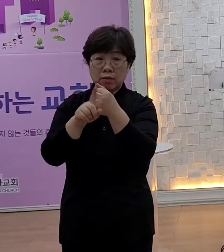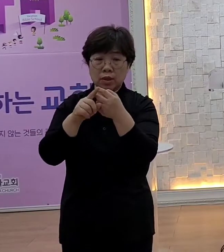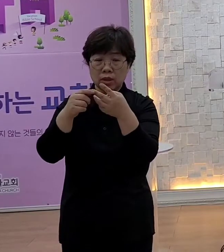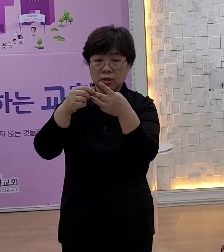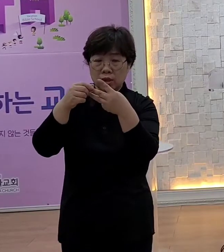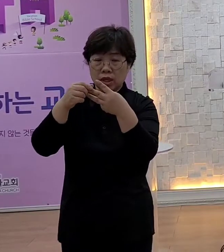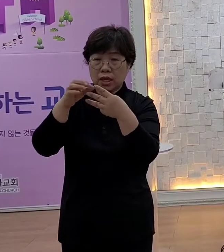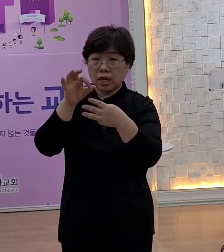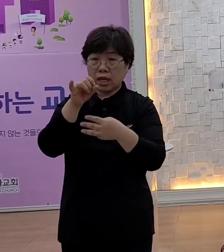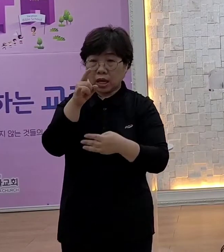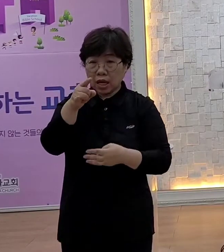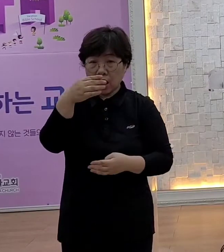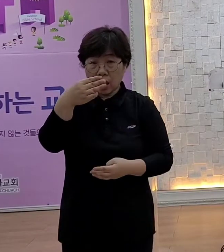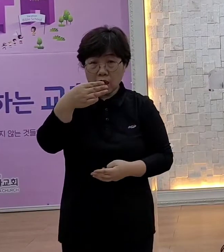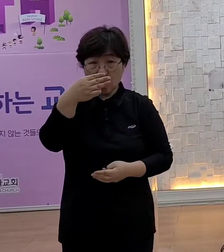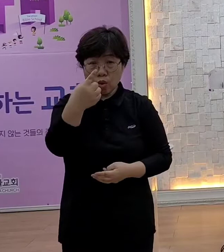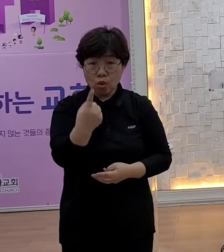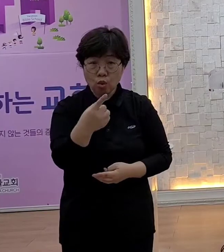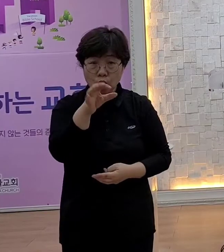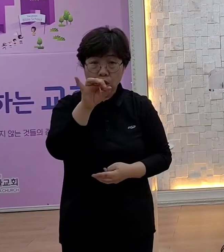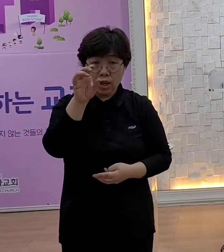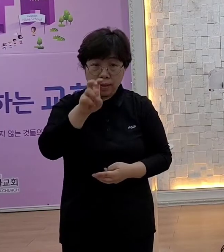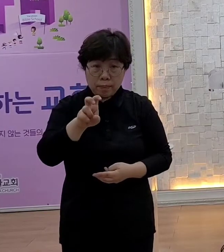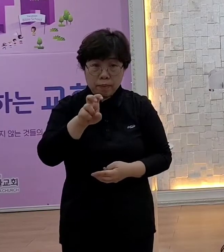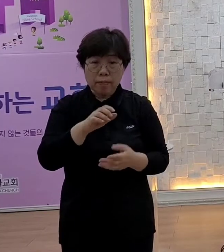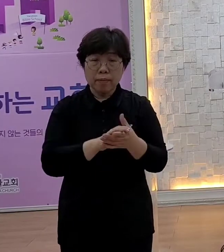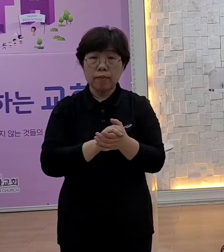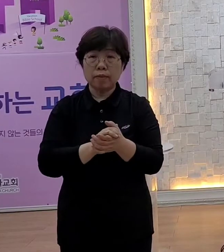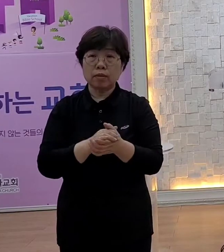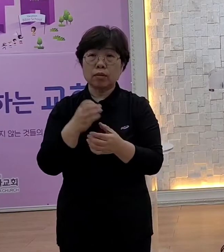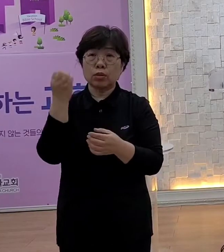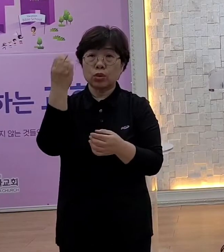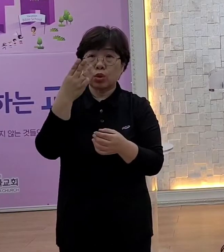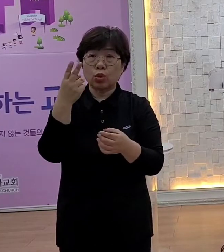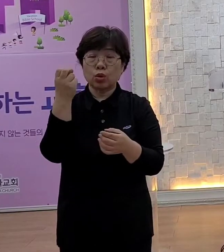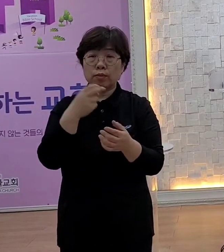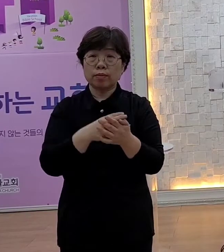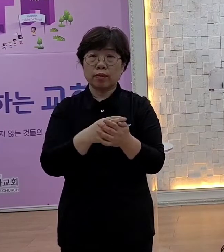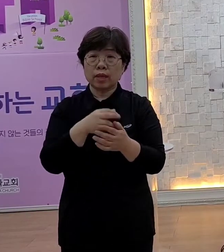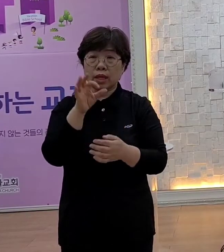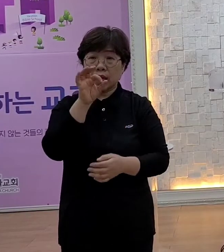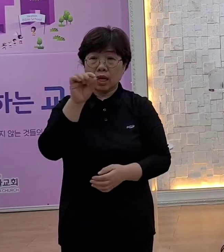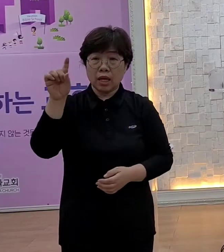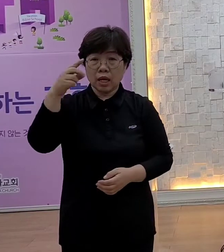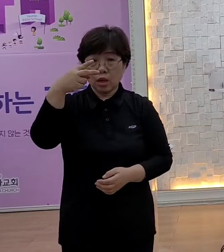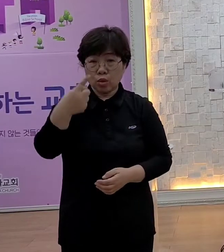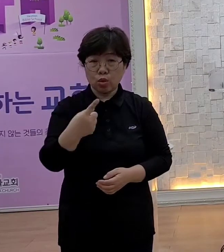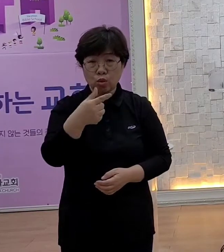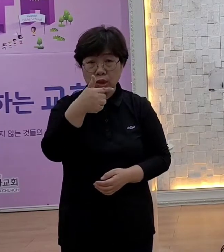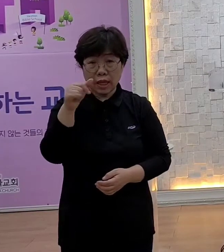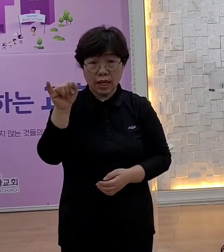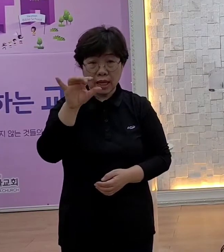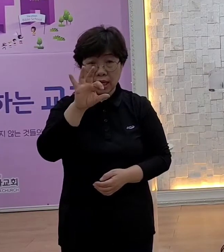들어보셨죠? 엘로힘이라고 그래요. 또 뭐가 있나요? 아도나이. 아도나이 들어보셨나요?